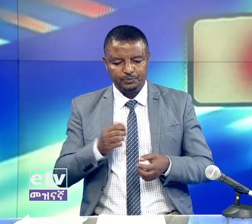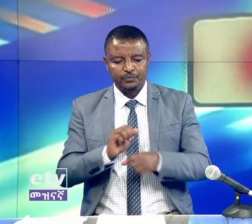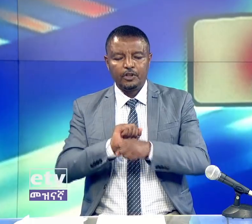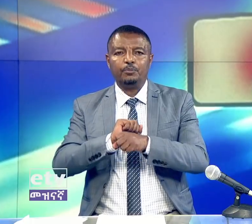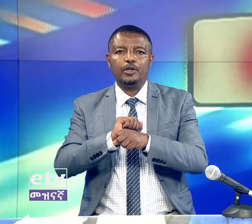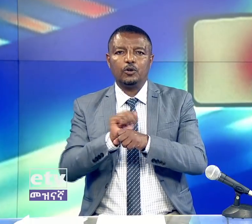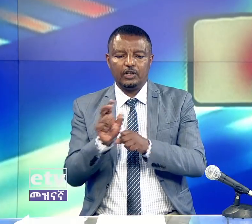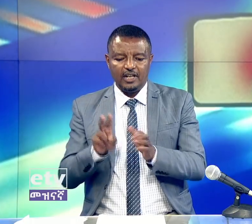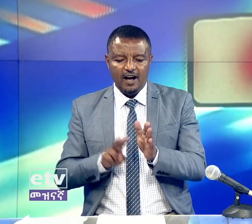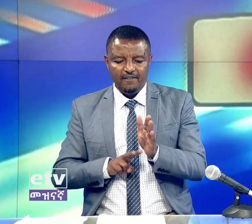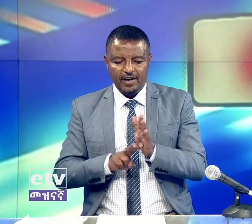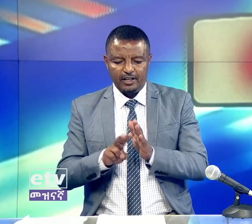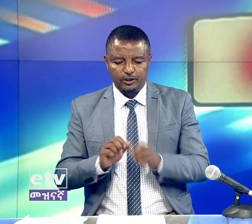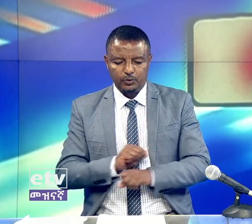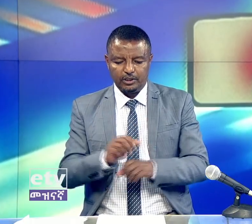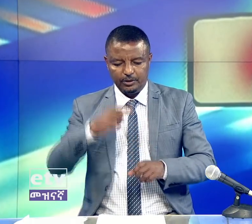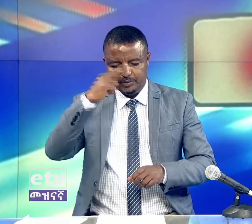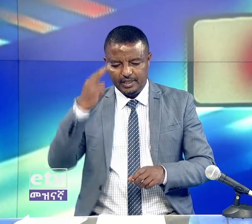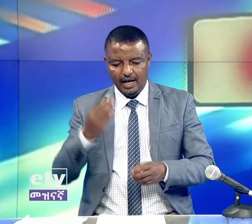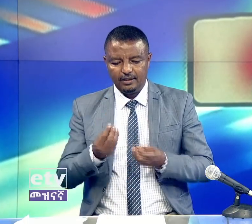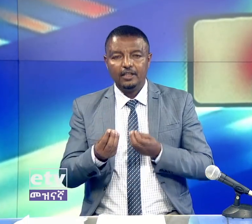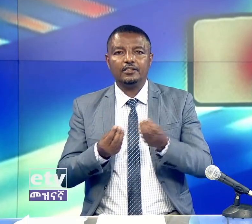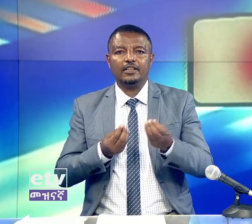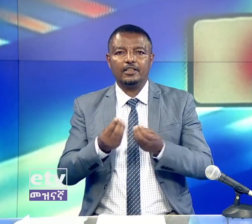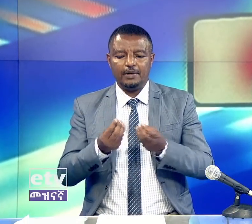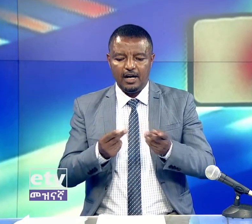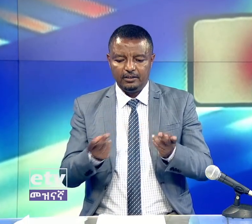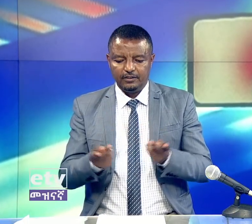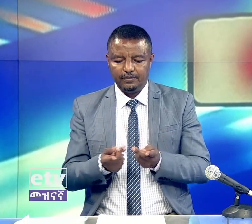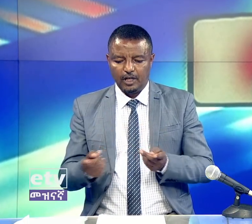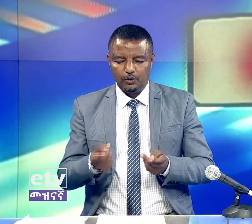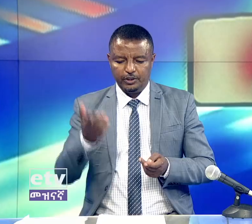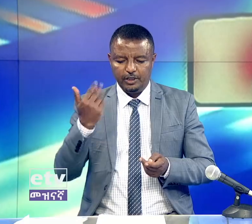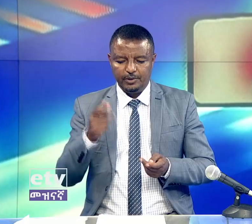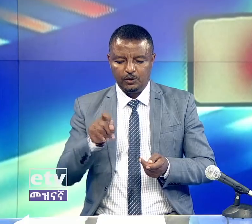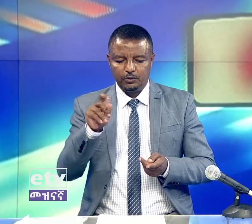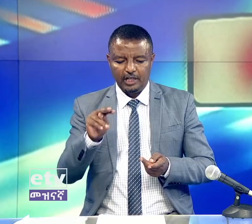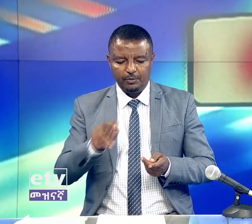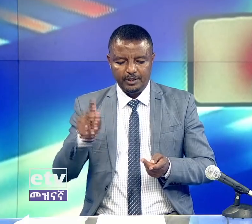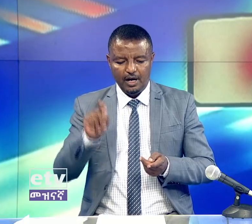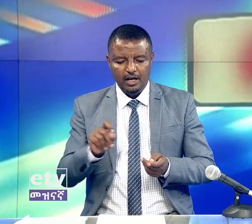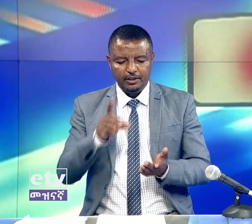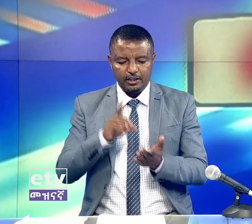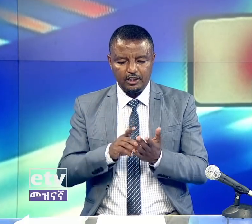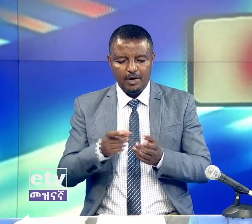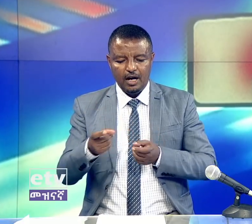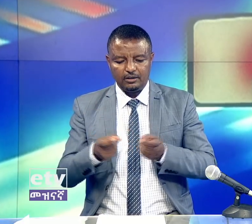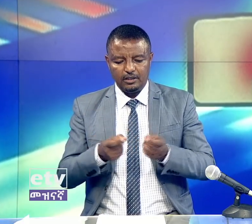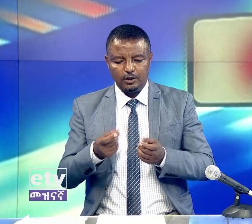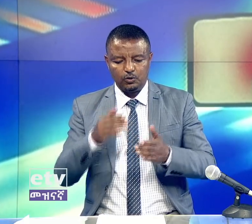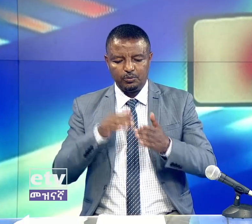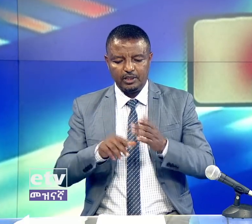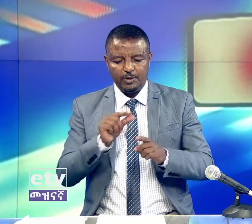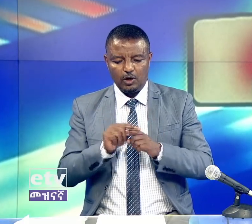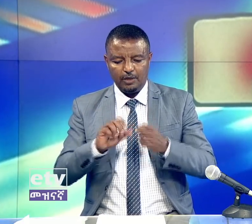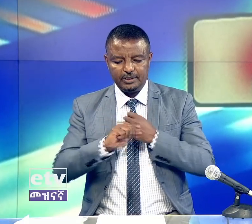ተናገሩ። በኮሮና ቫይረስ ወረርሽኝ ምክንያት የገበያ ስፍራ ሆኖ የነበረው ጃልመዳ የከተማ